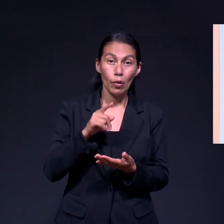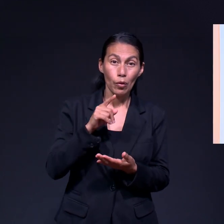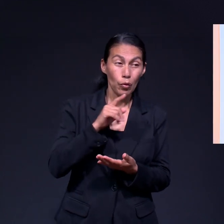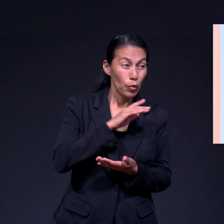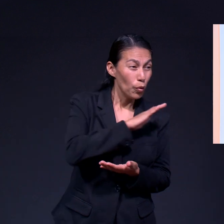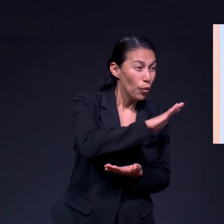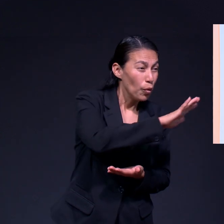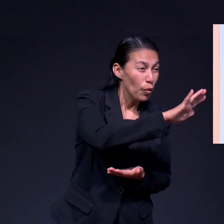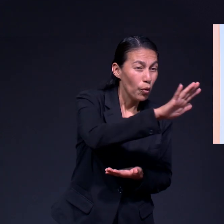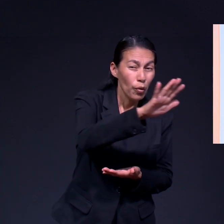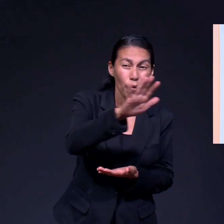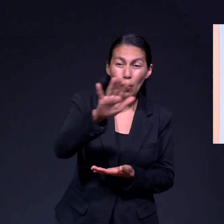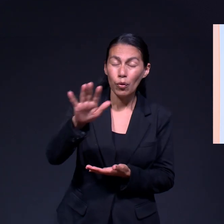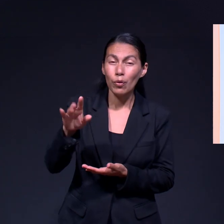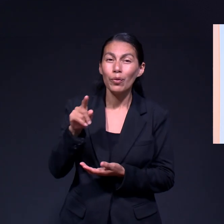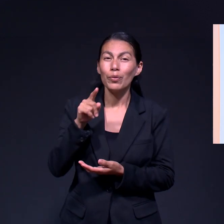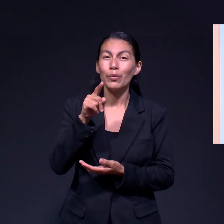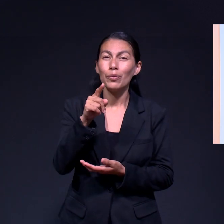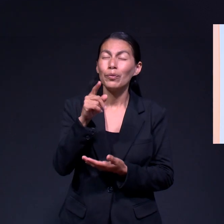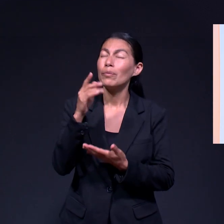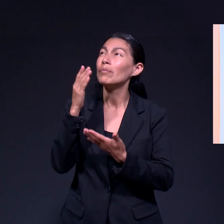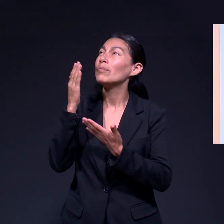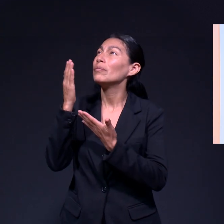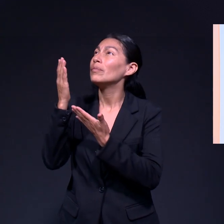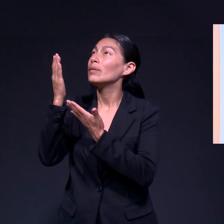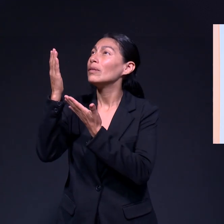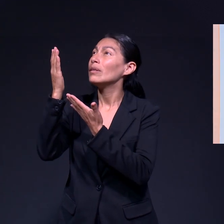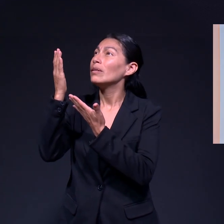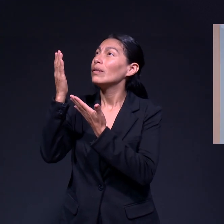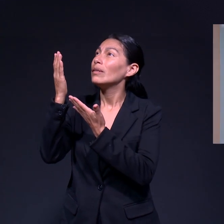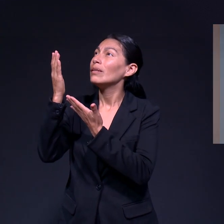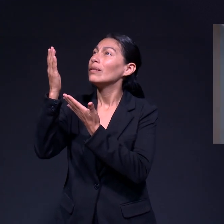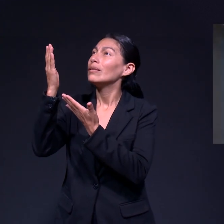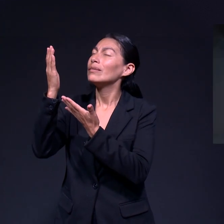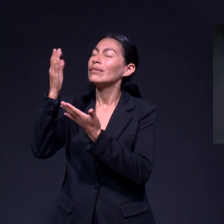lo que tú estás pidiendo